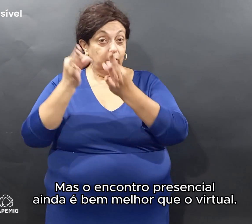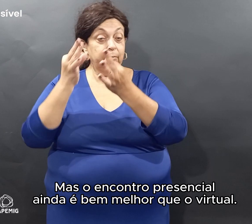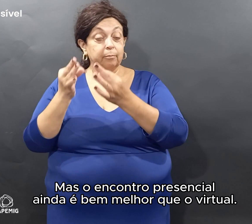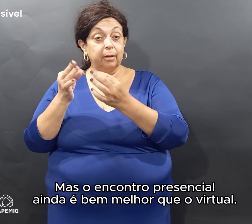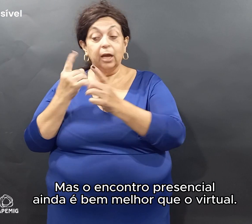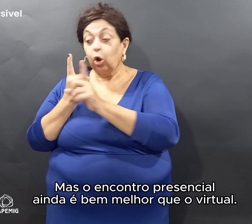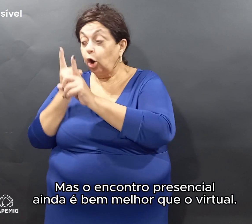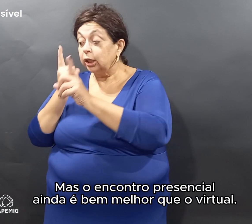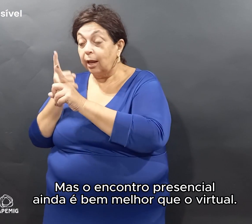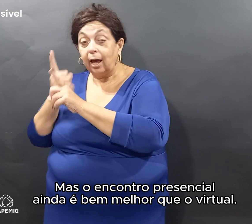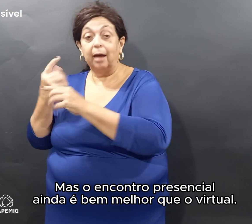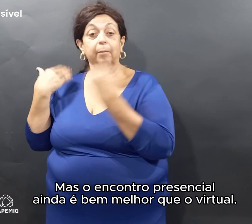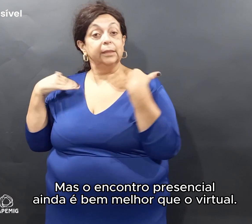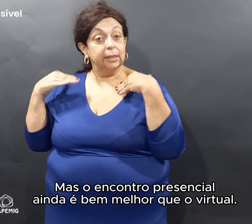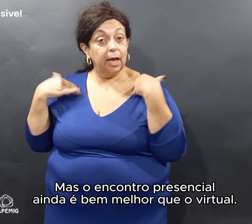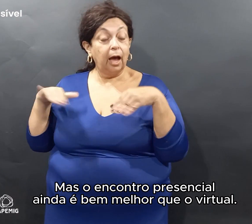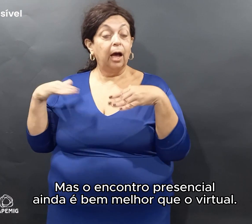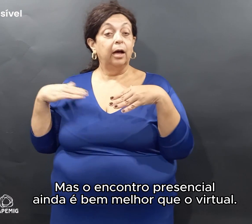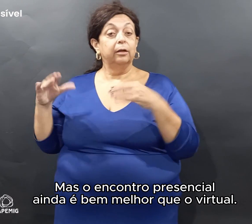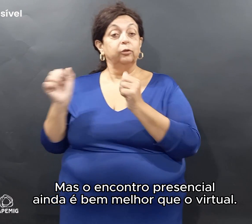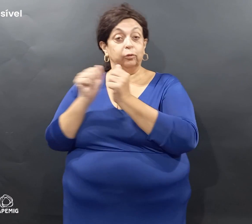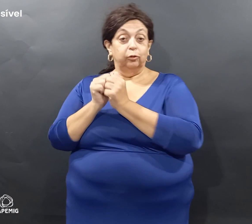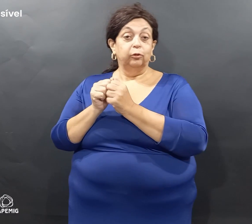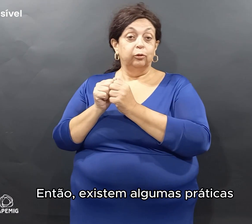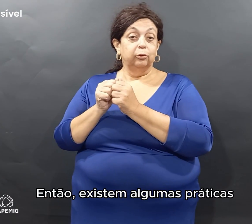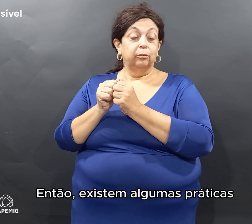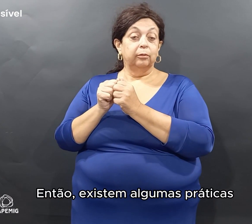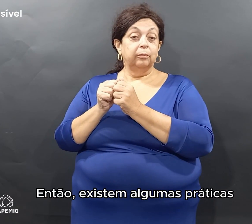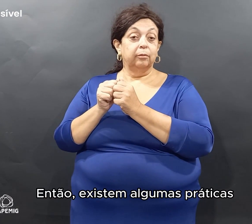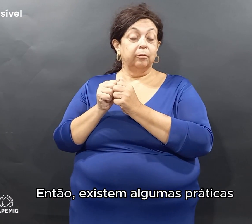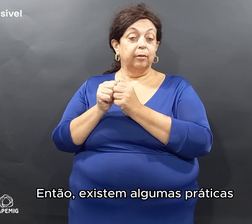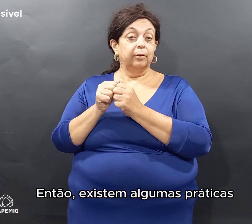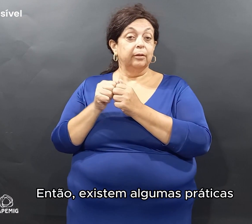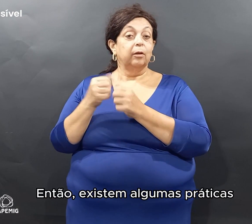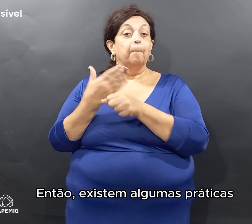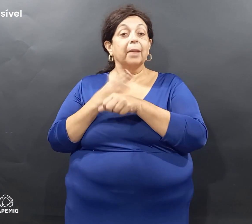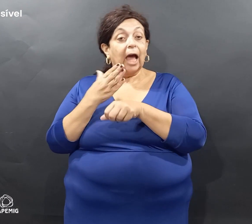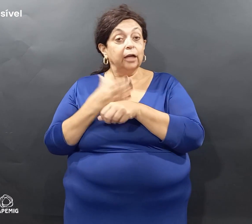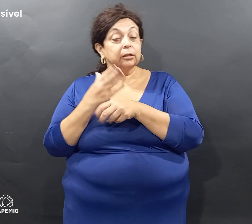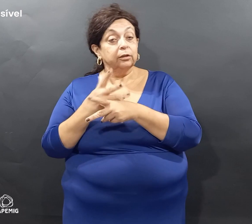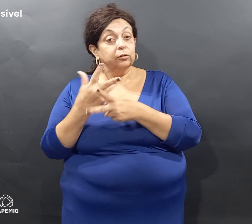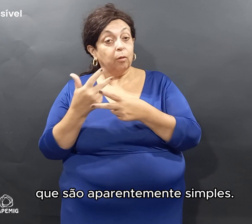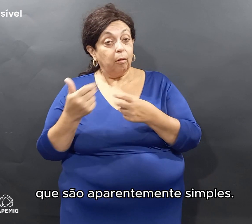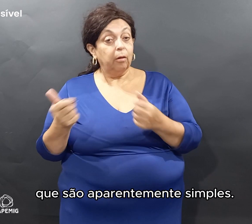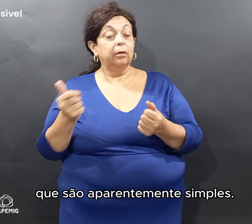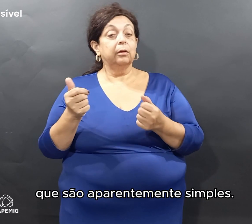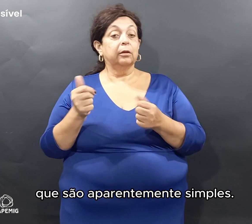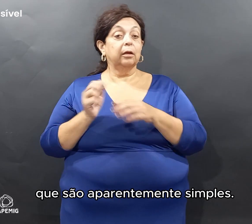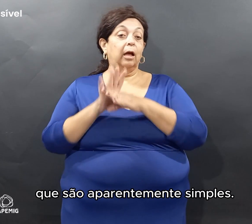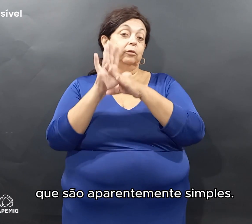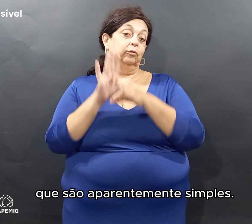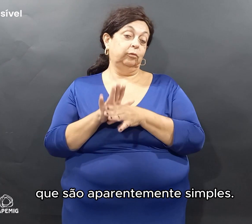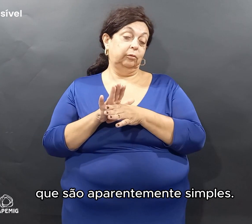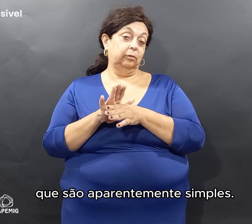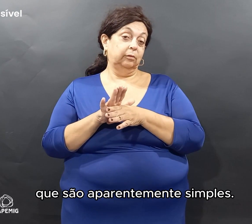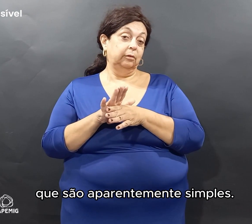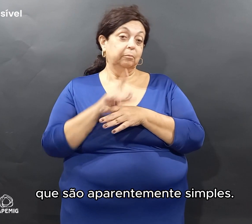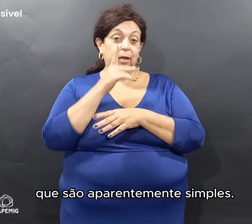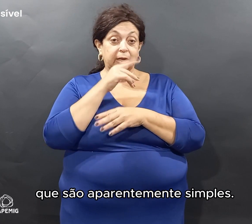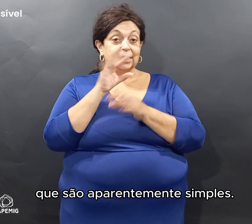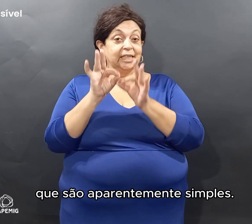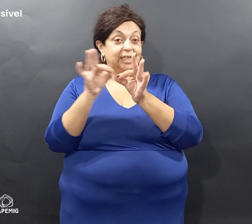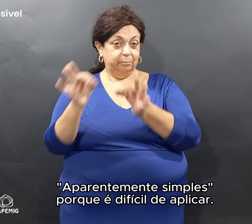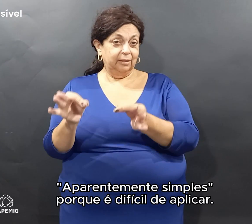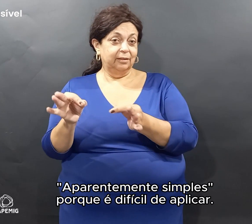o encontro presencial ainda é bem melhor que o virtual. Então, existem algumas práticas que são